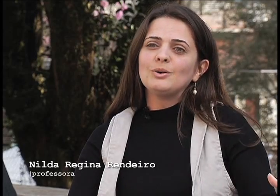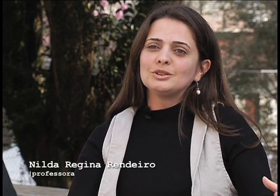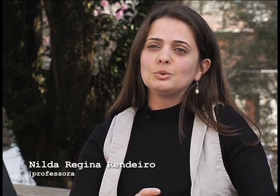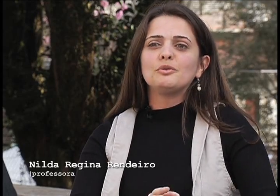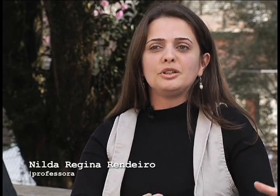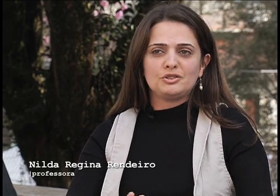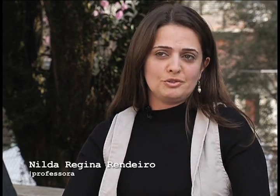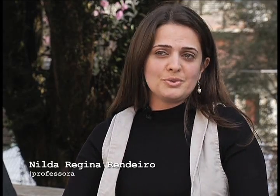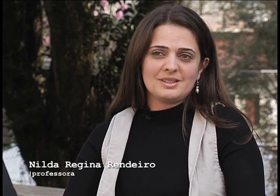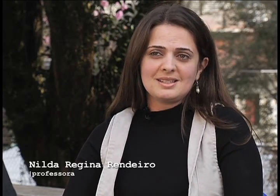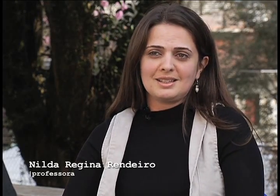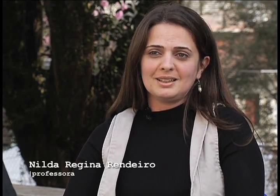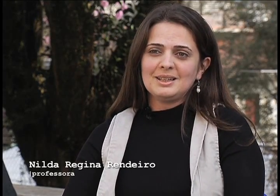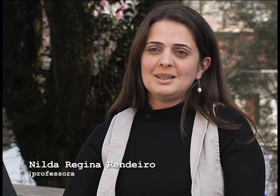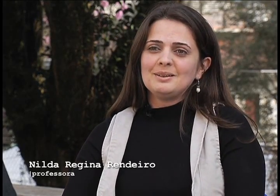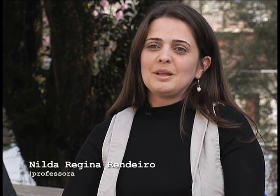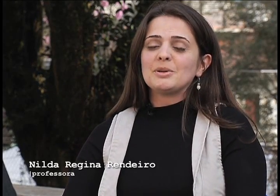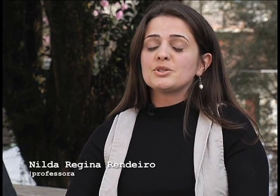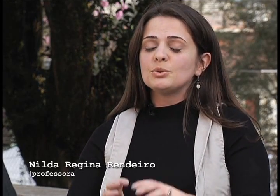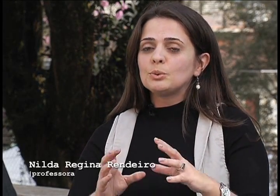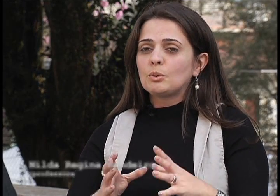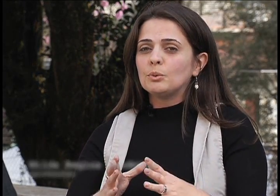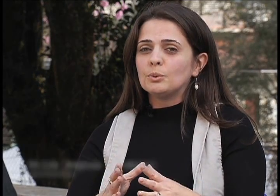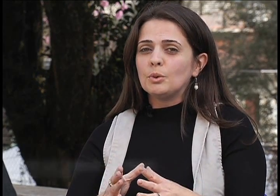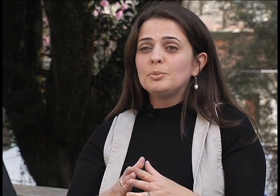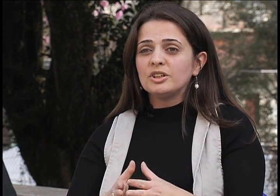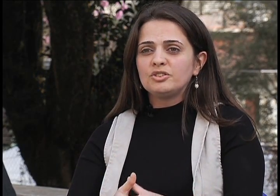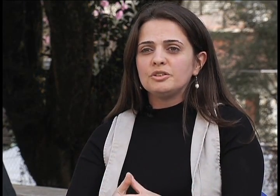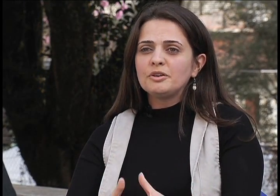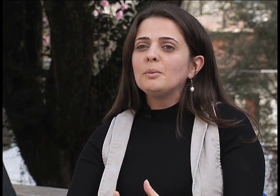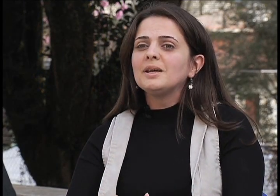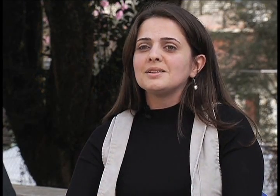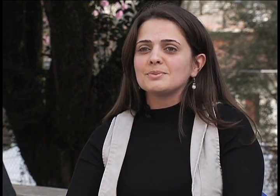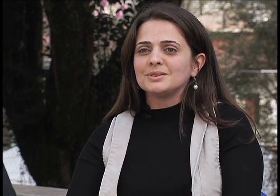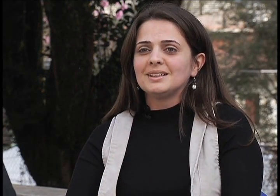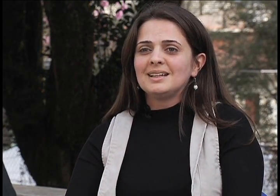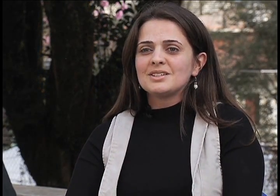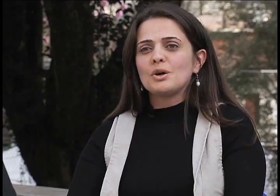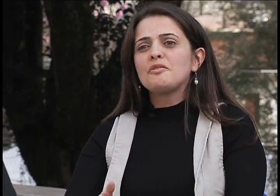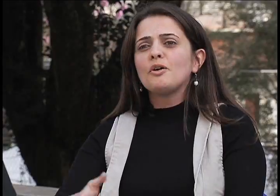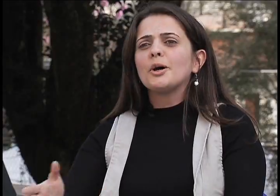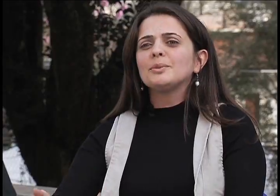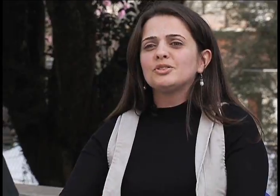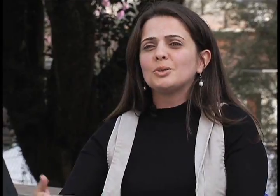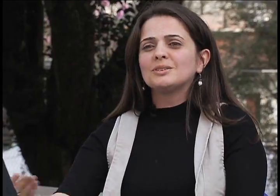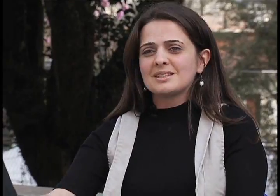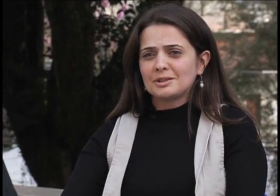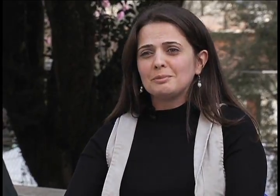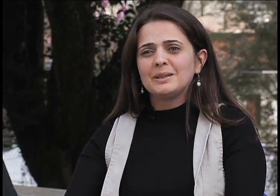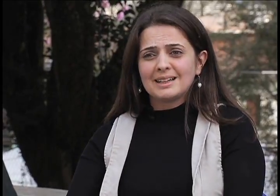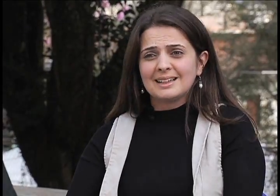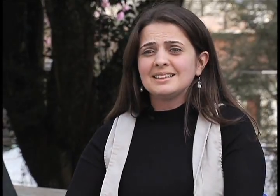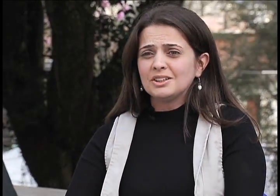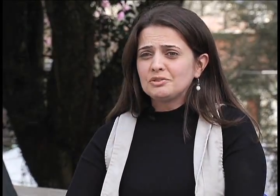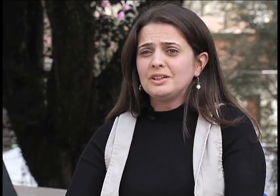do ouvinte, vamos dizer assim, né? Mas o objetivo é o mesmo, só a forma de como está sendo aplicada que é